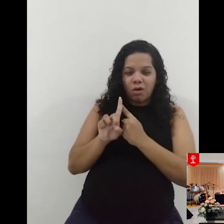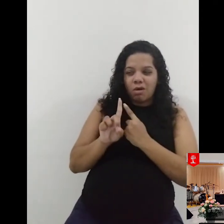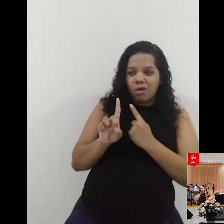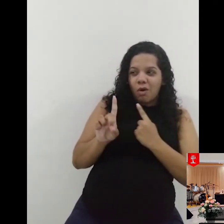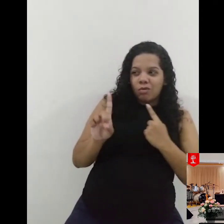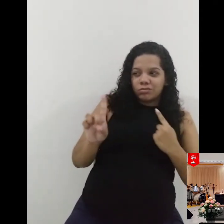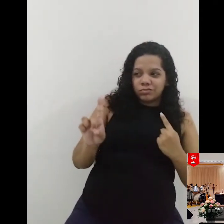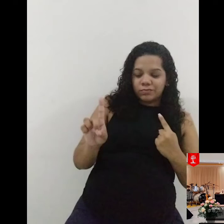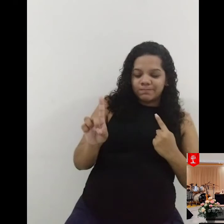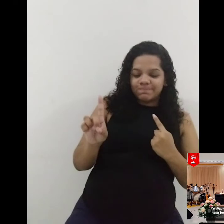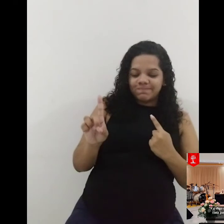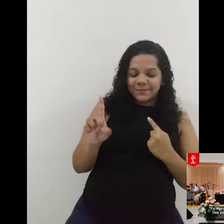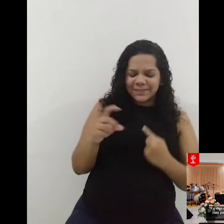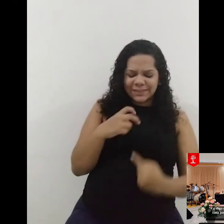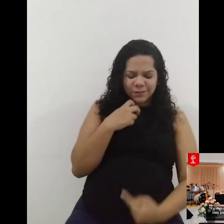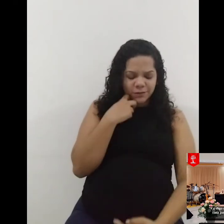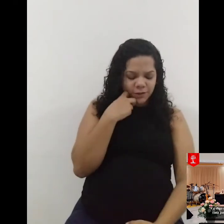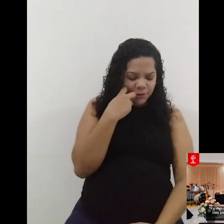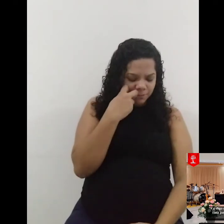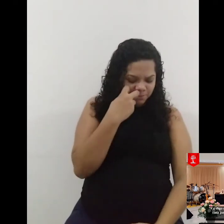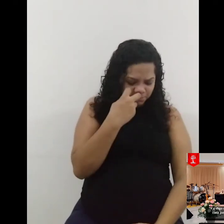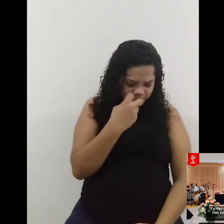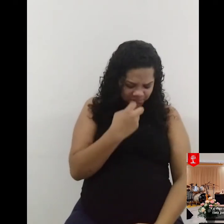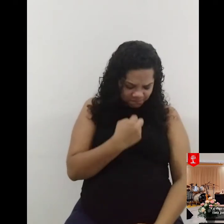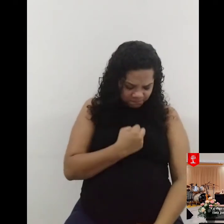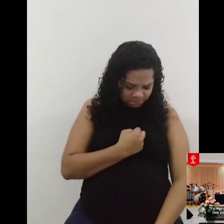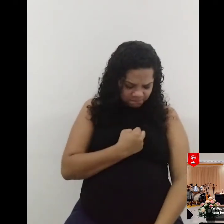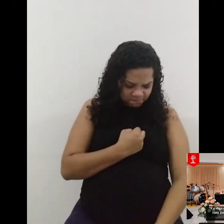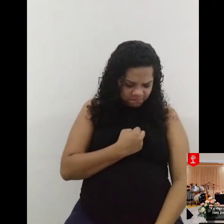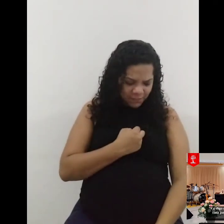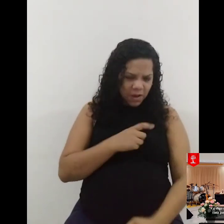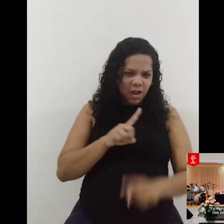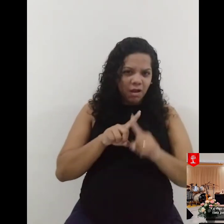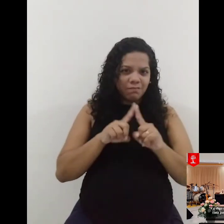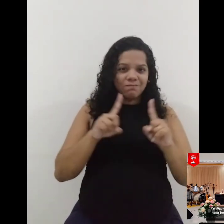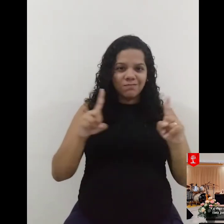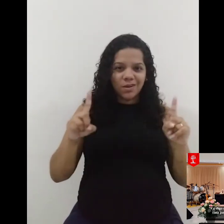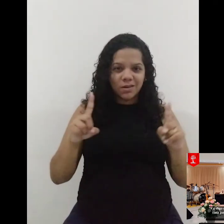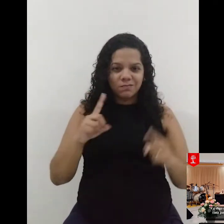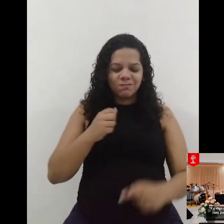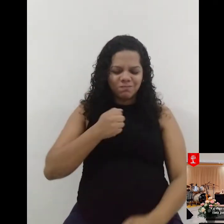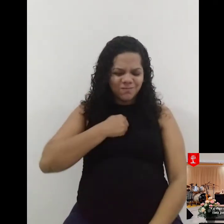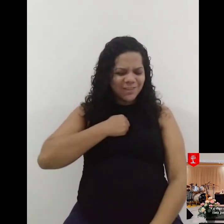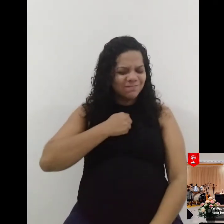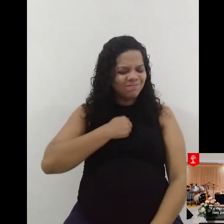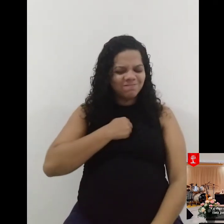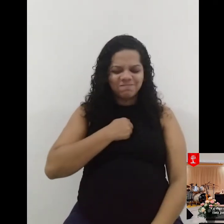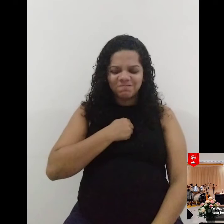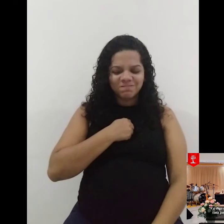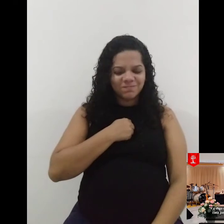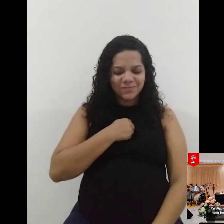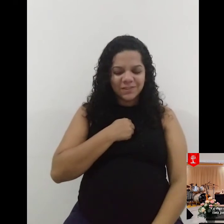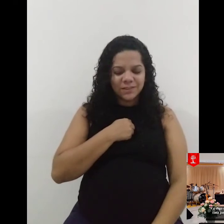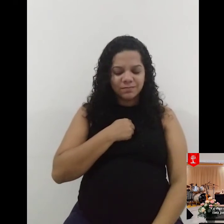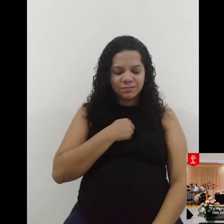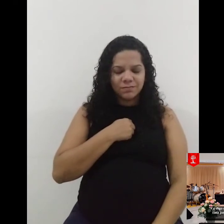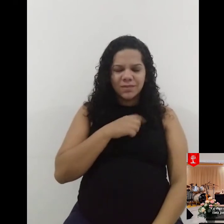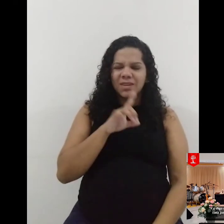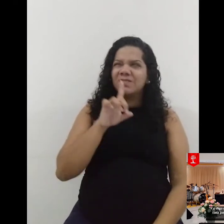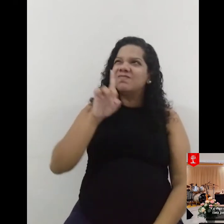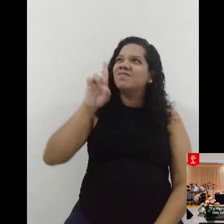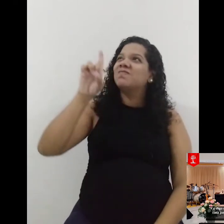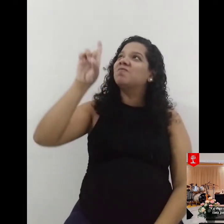que sou pecador. Eu lhes digo que este homem, e não o outro, foi para